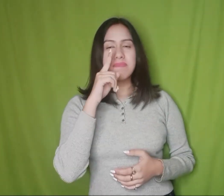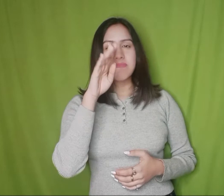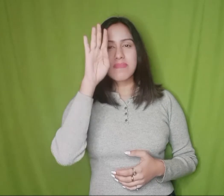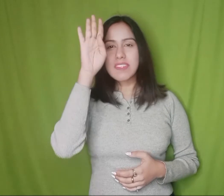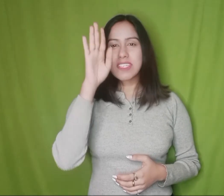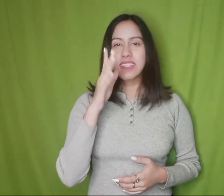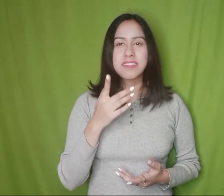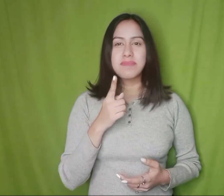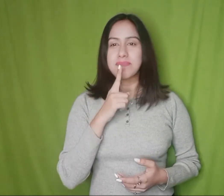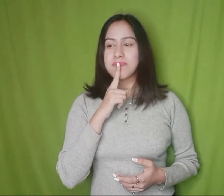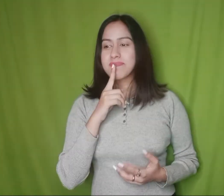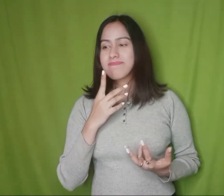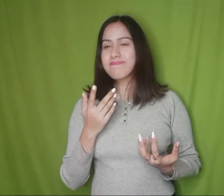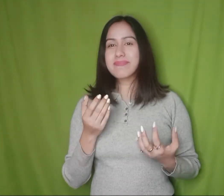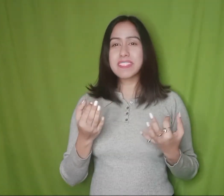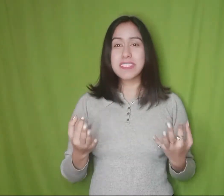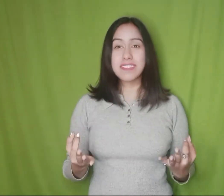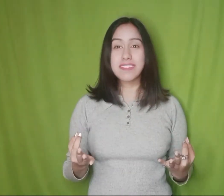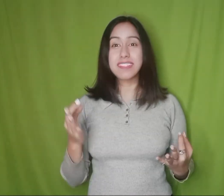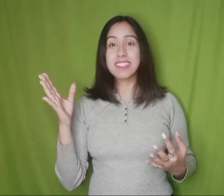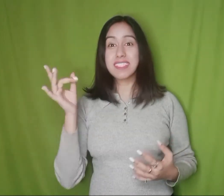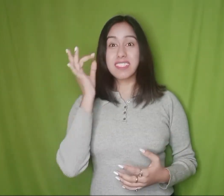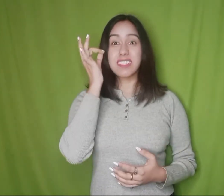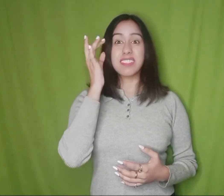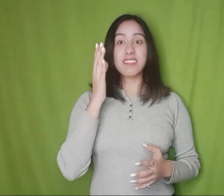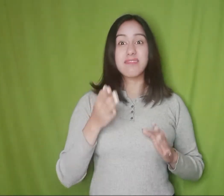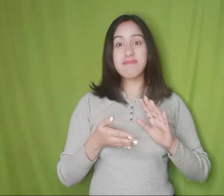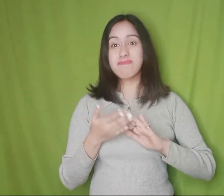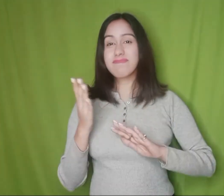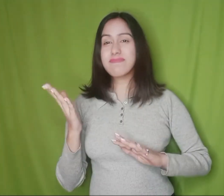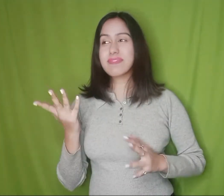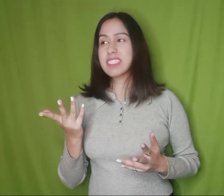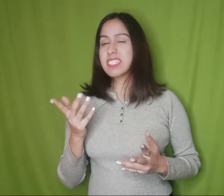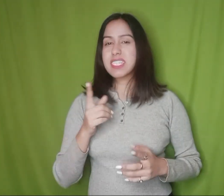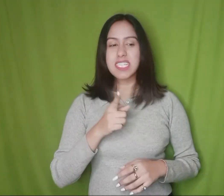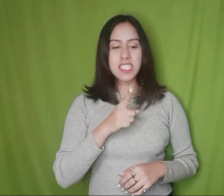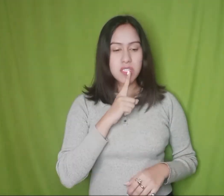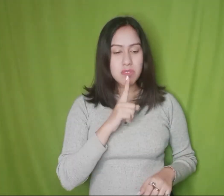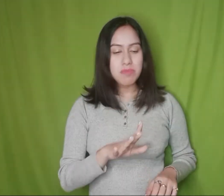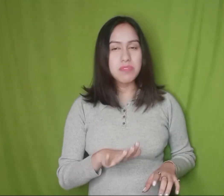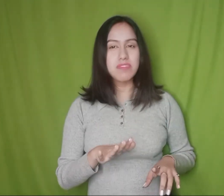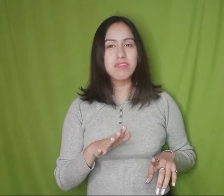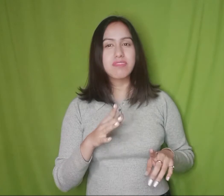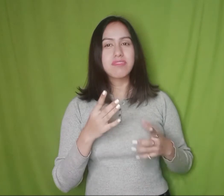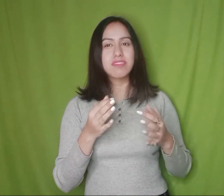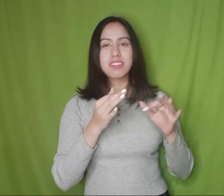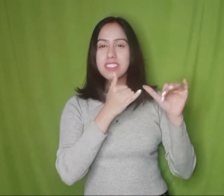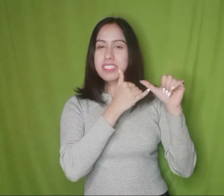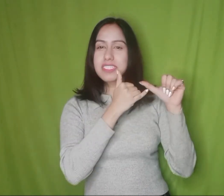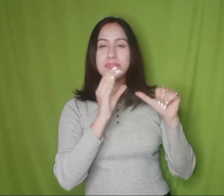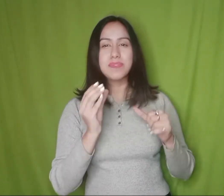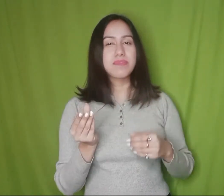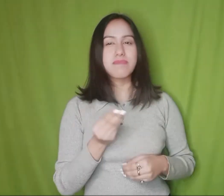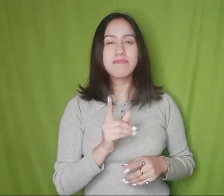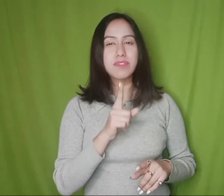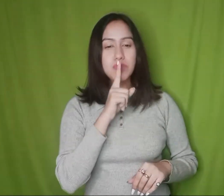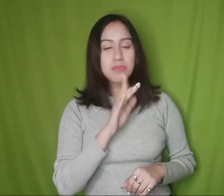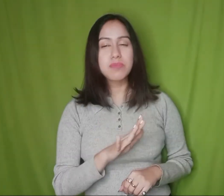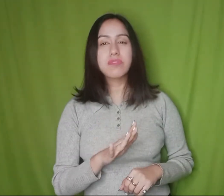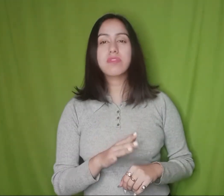महाराज सचमुच वो मूर्ति नहीं देंगे? रानी सा डरे जा रही थी। राठौरों के घर से साधु नाराज होके जा रहा था। लेकिन